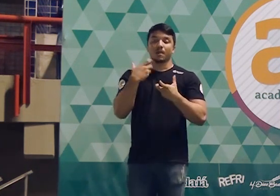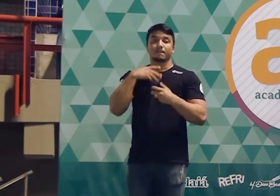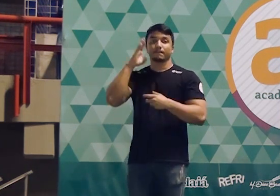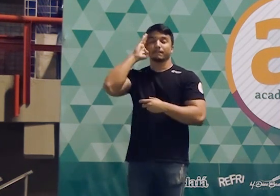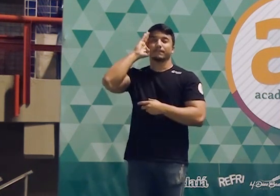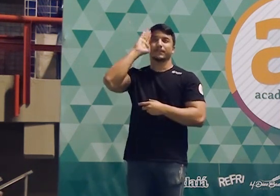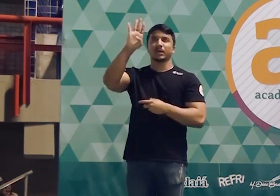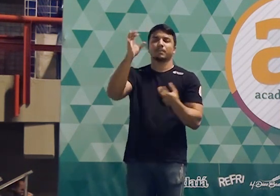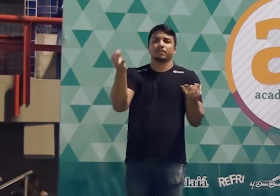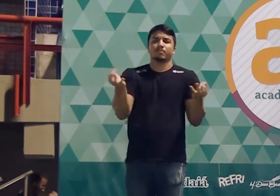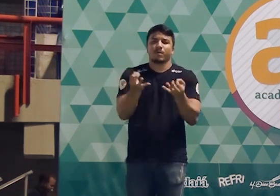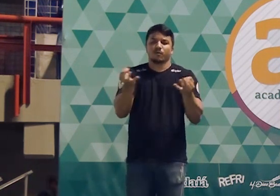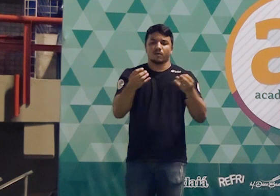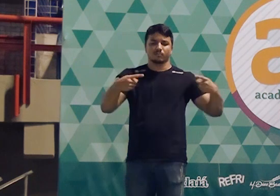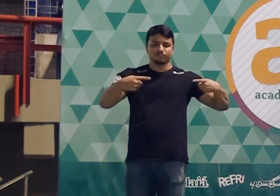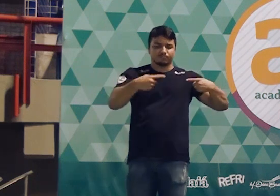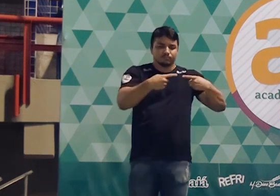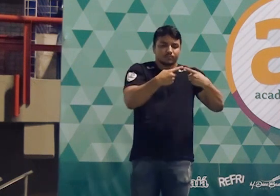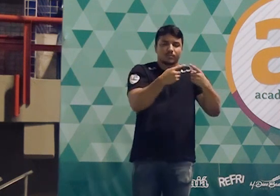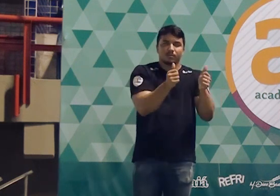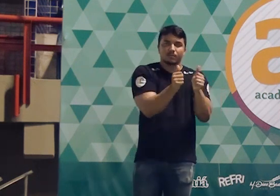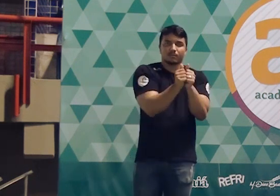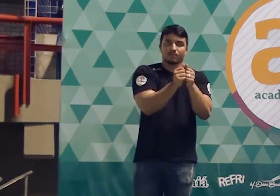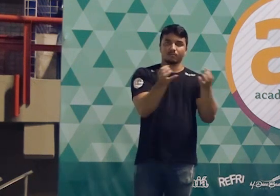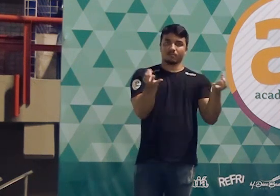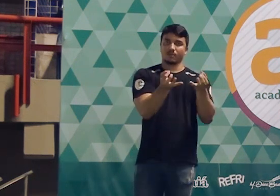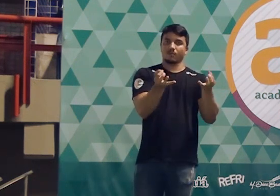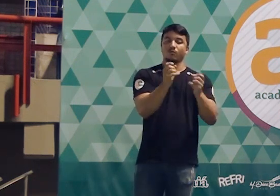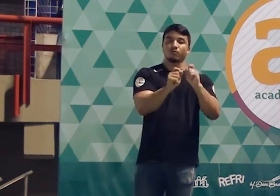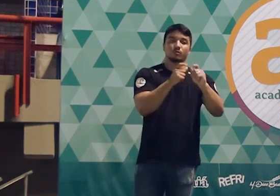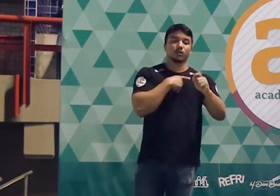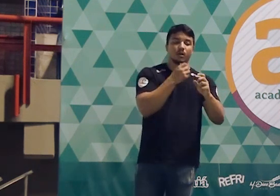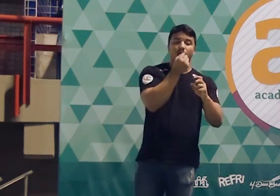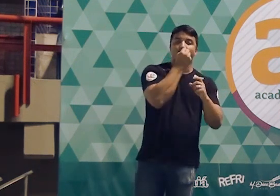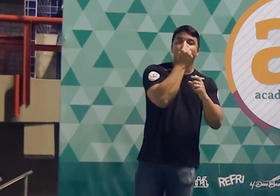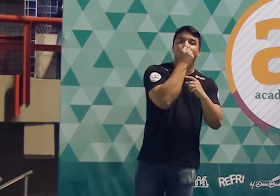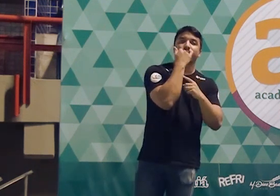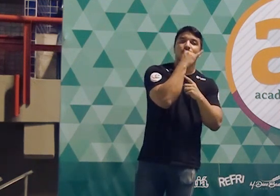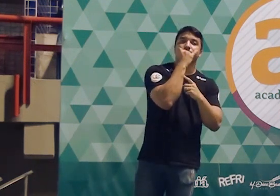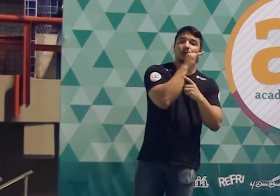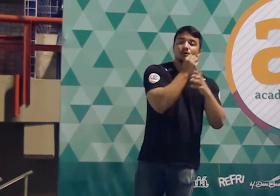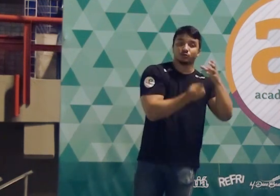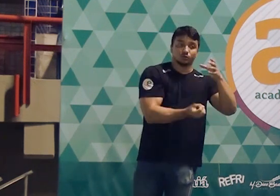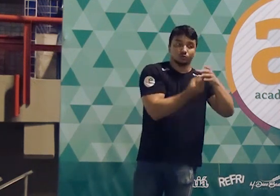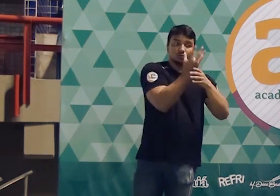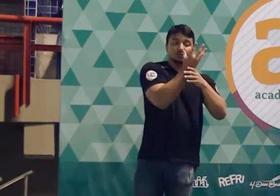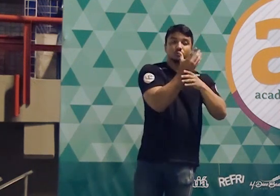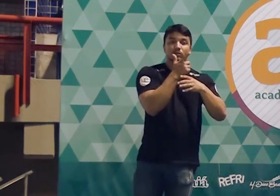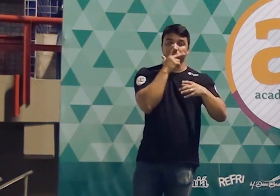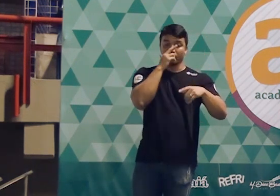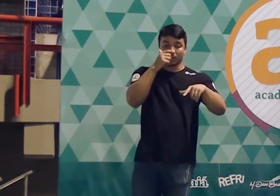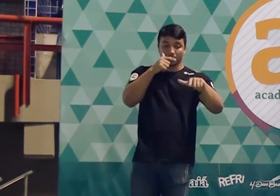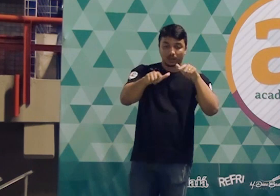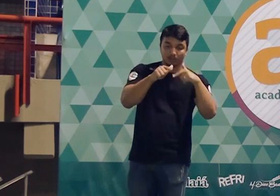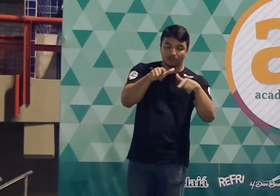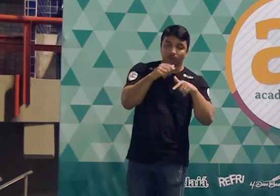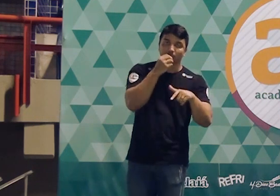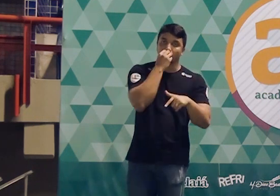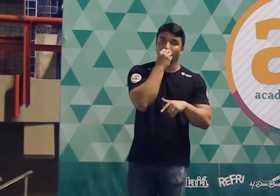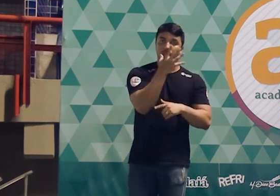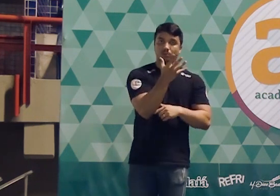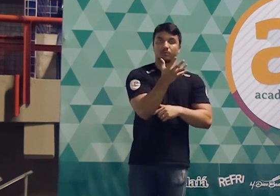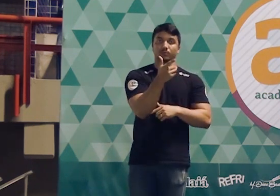casou bem bonitinho aí? Duas coisas: fonte de energia, mão de obra com